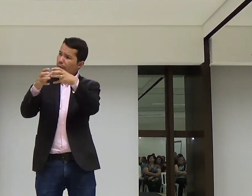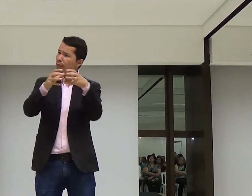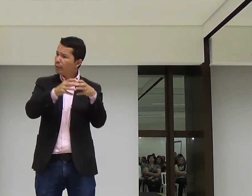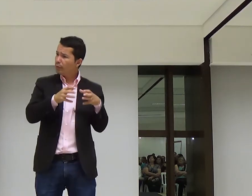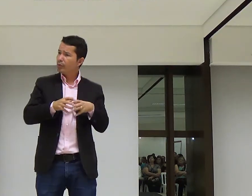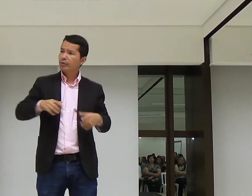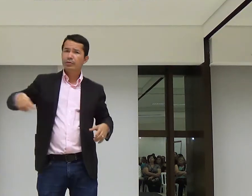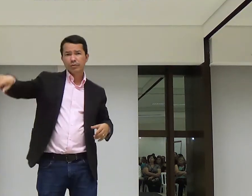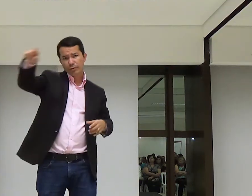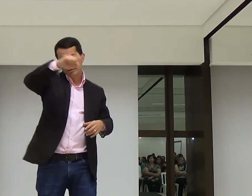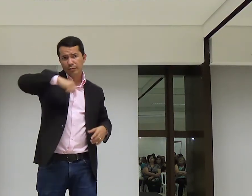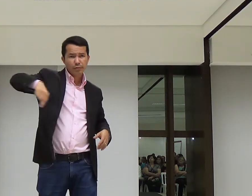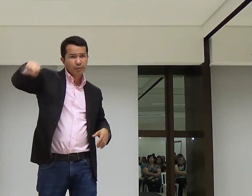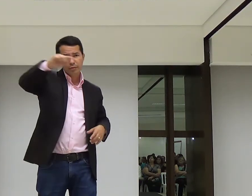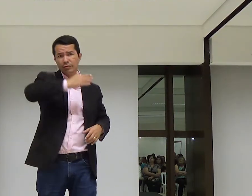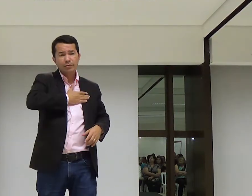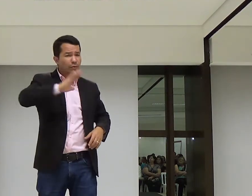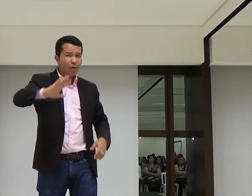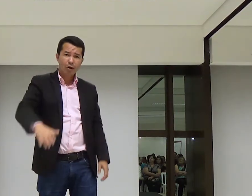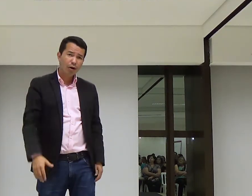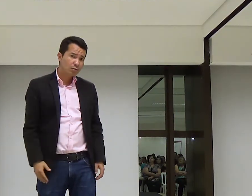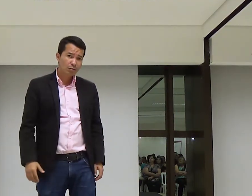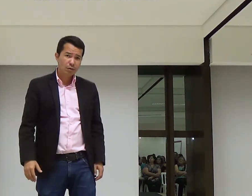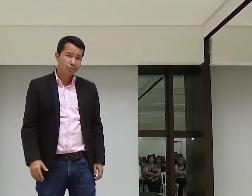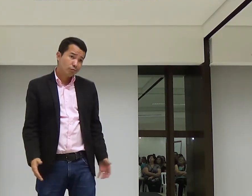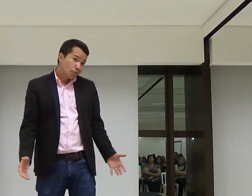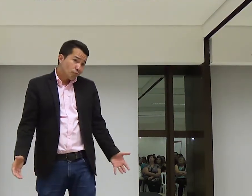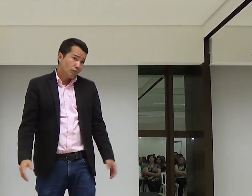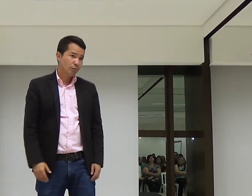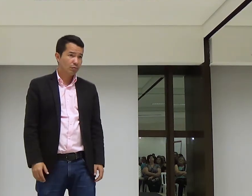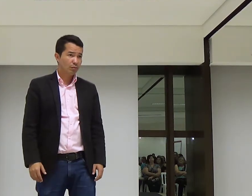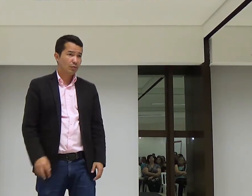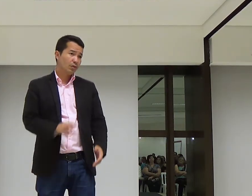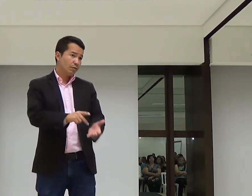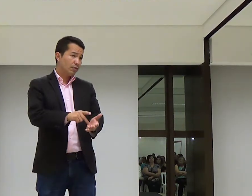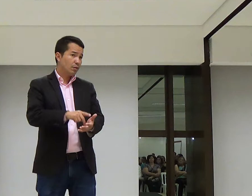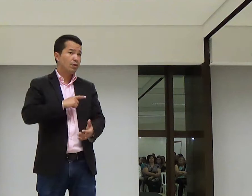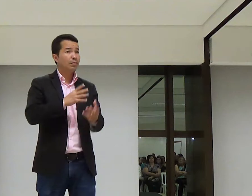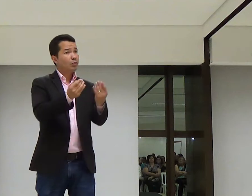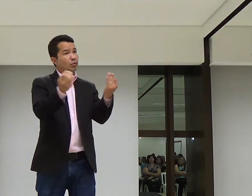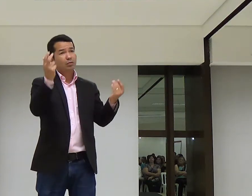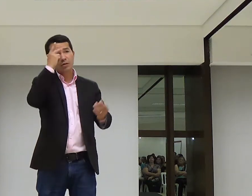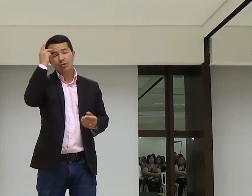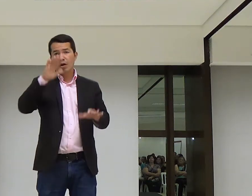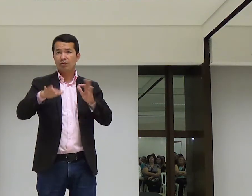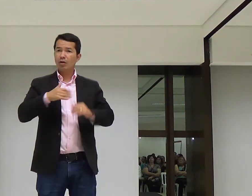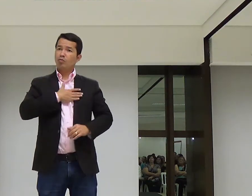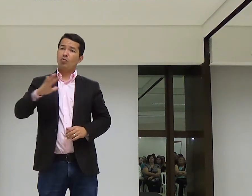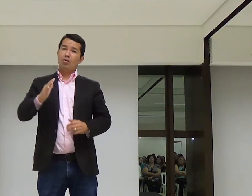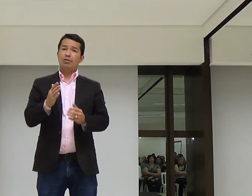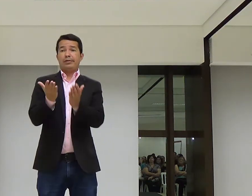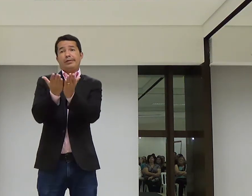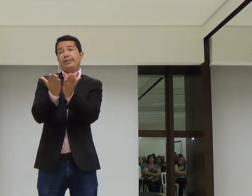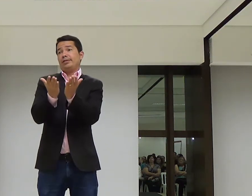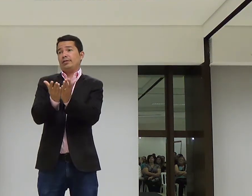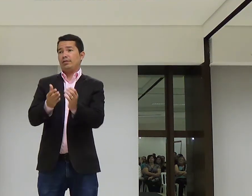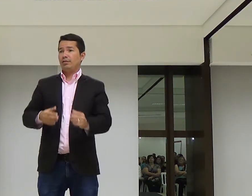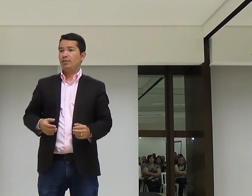ressuscitou. E nós, como temos sido? De verdade, muitas vezes nós